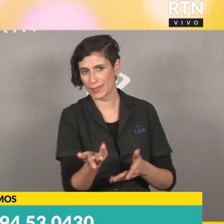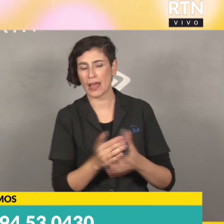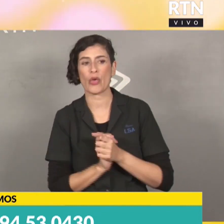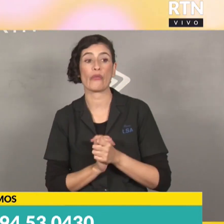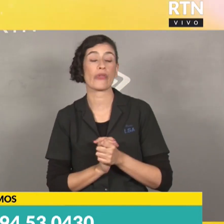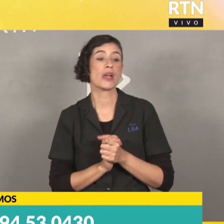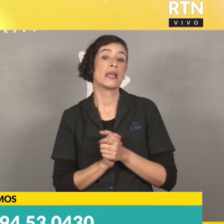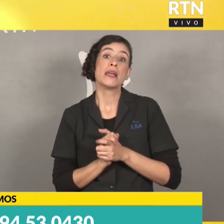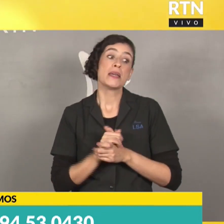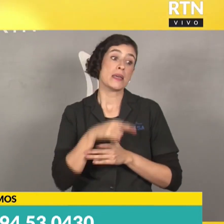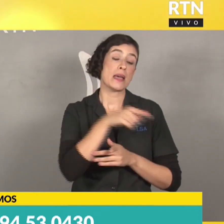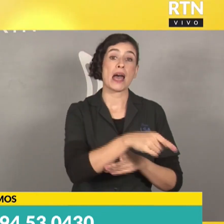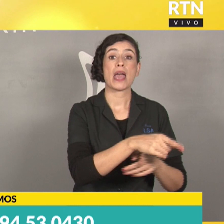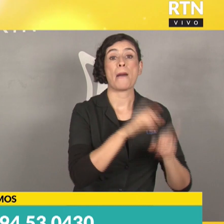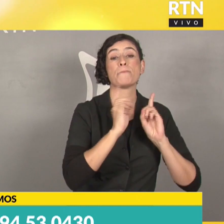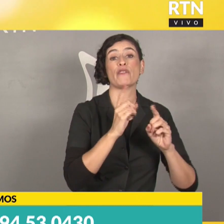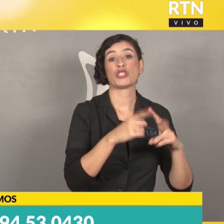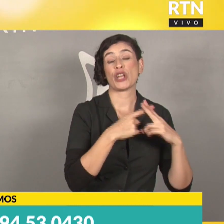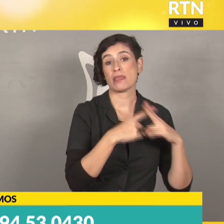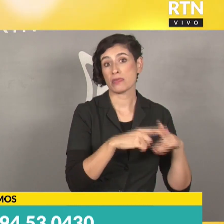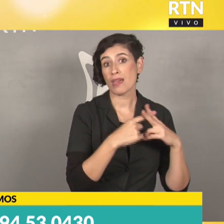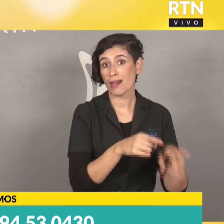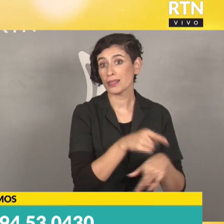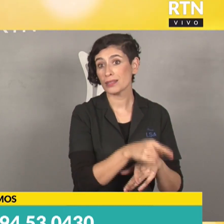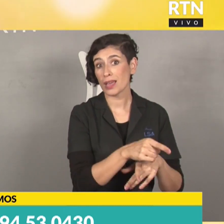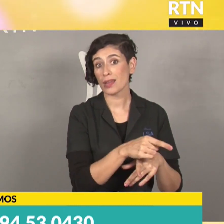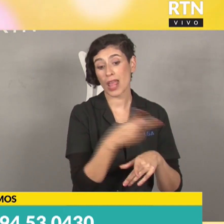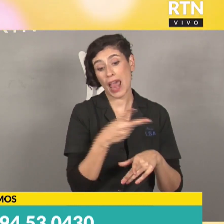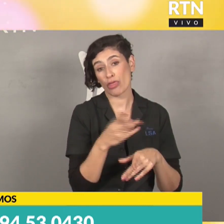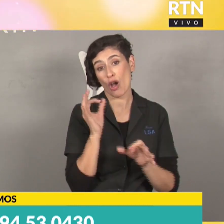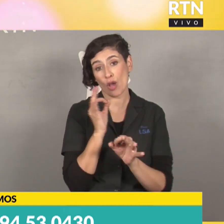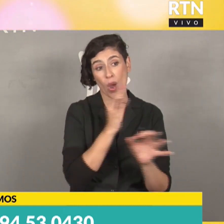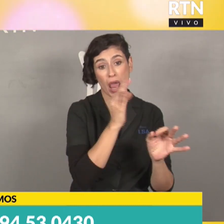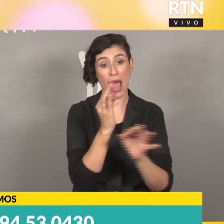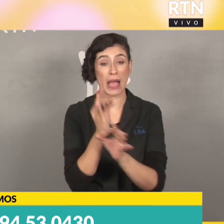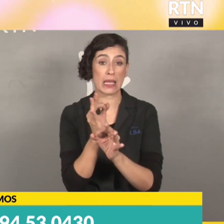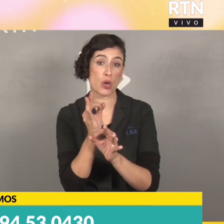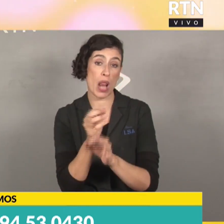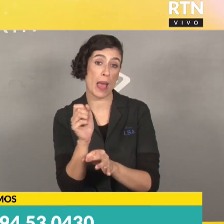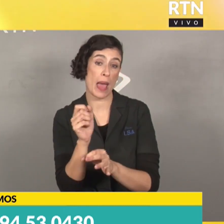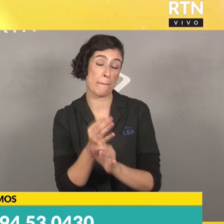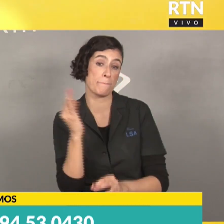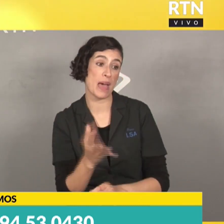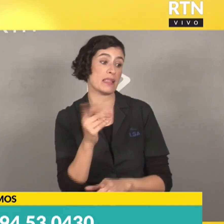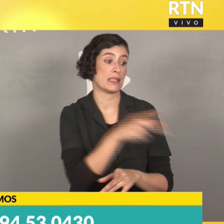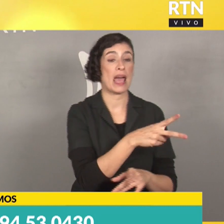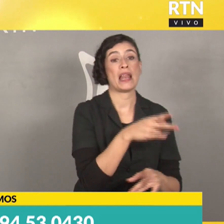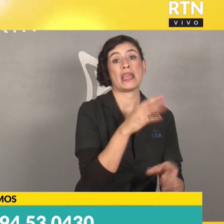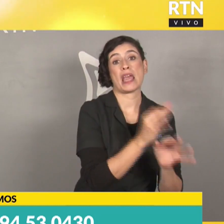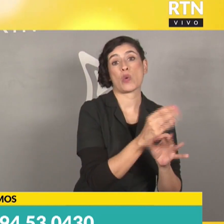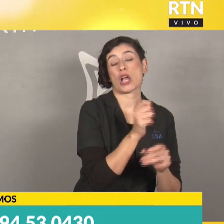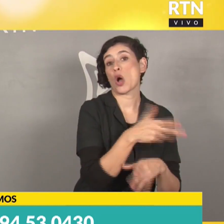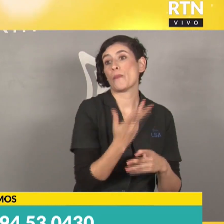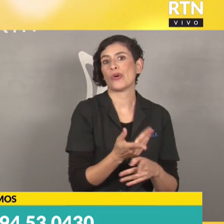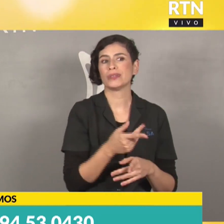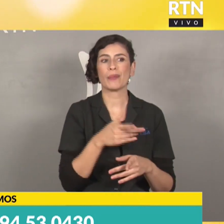profesores de taller, áulicos, en conjunto con la escuela especial, se está llevando ciertas adaptaciones a